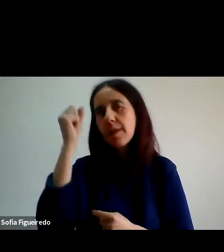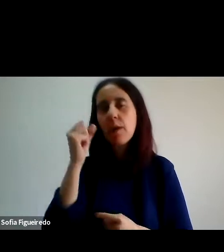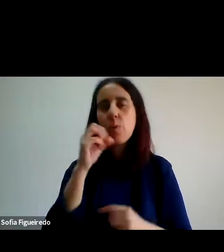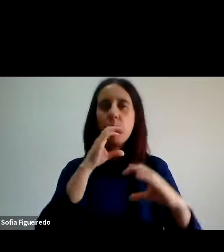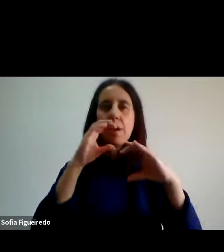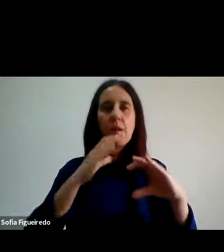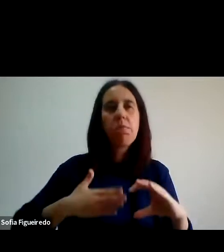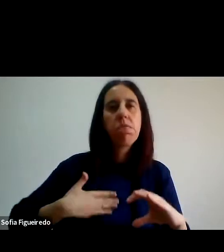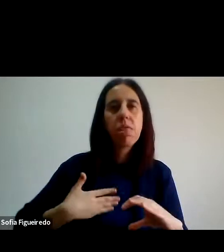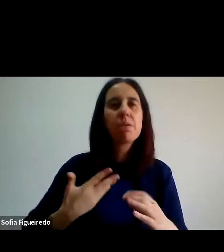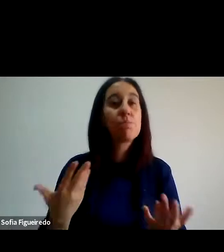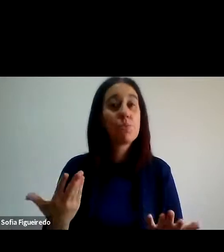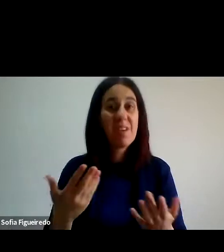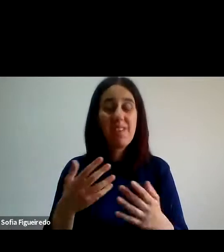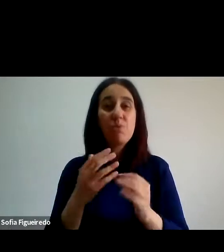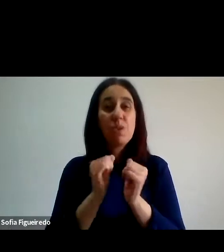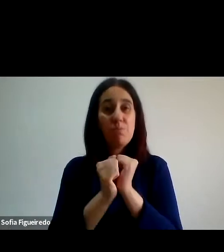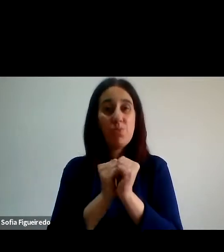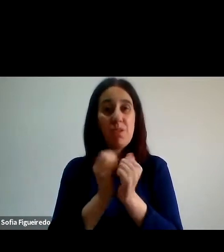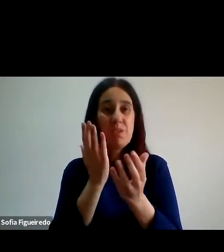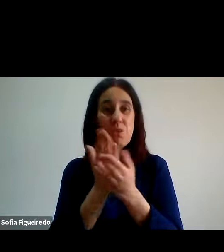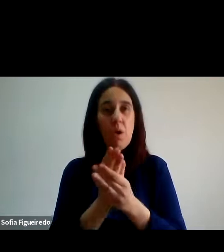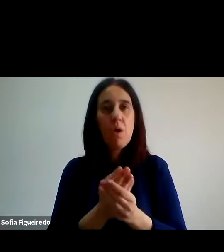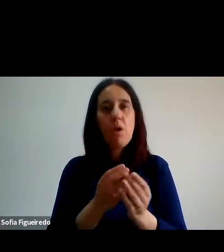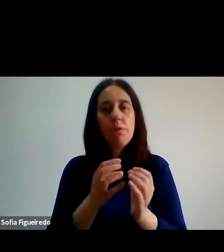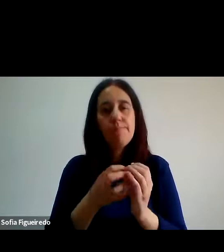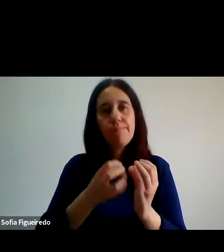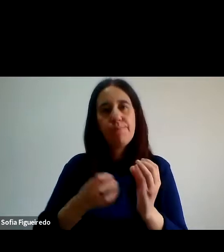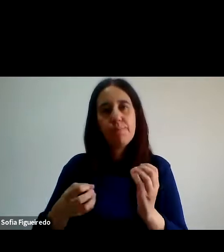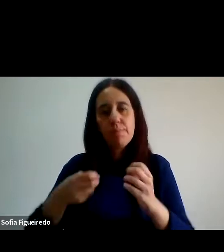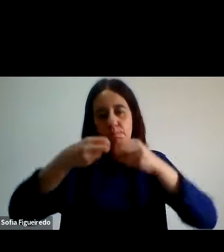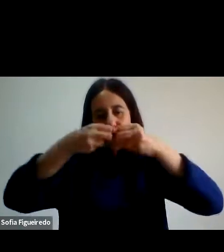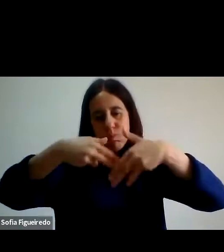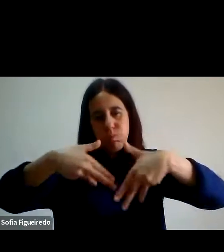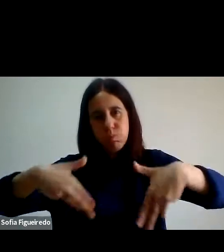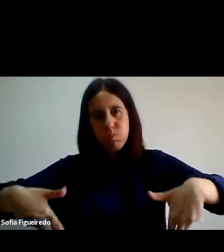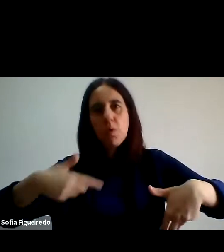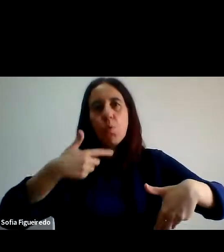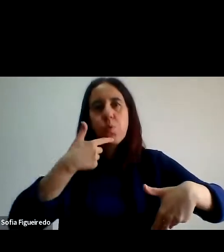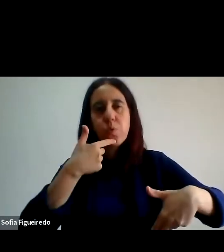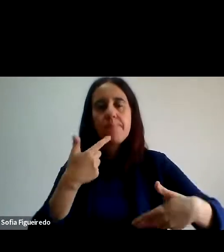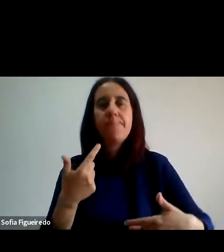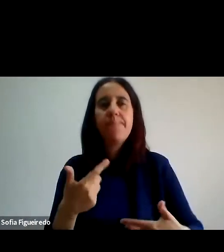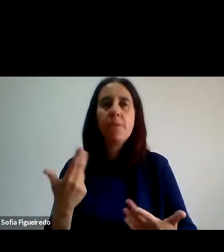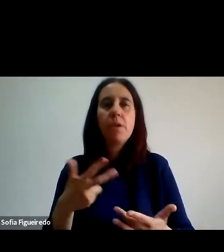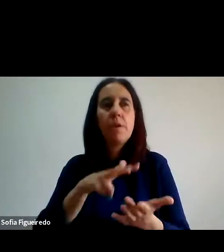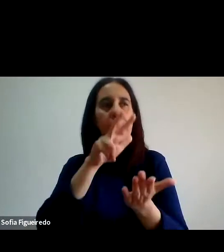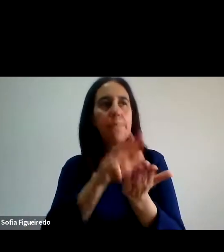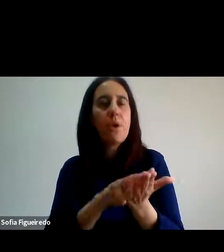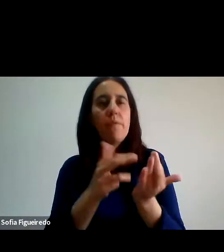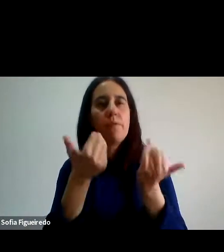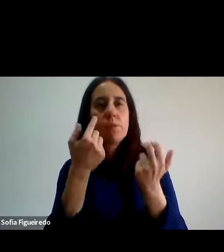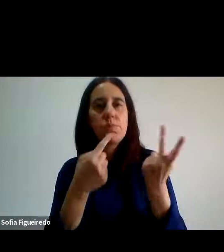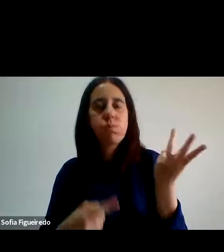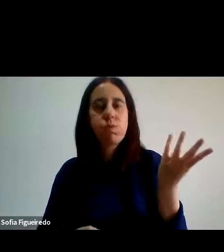os processos hierárquicos são grandes, as dificuldades que temos para aprovações de determinada informação são